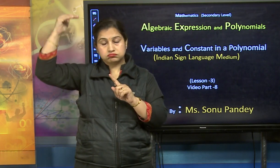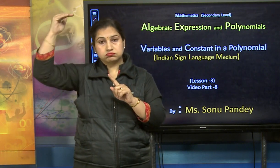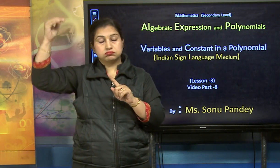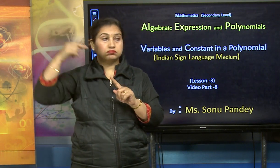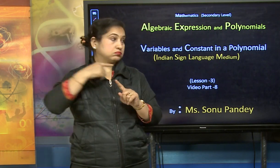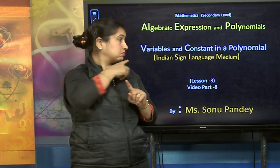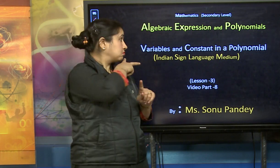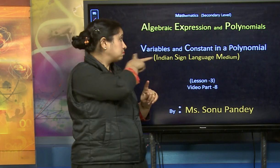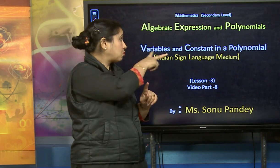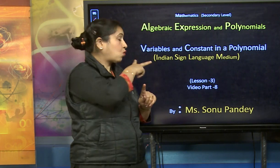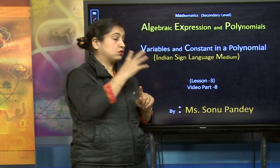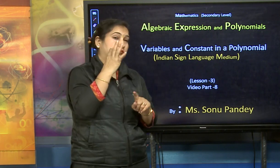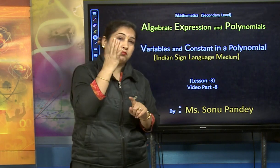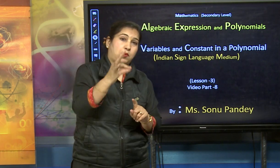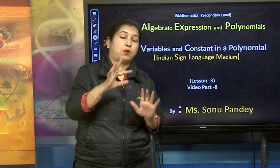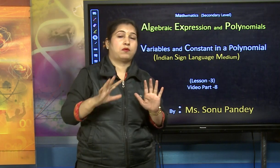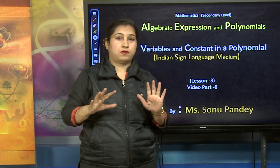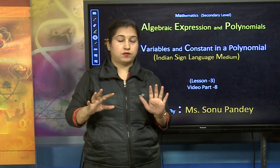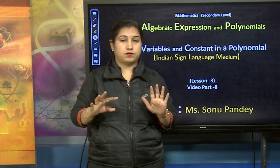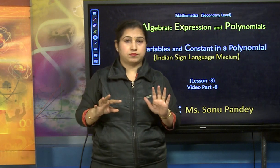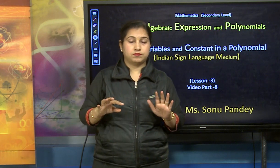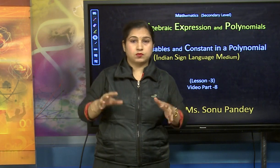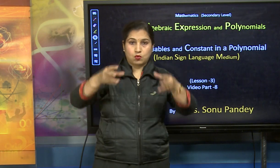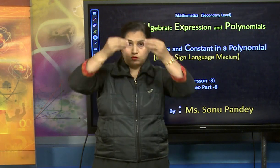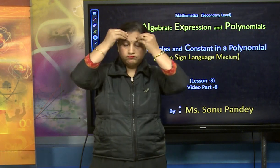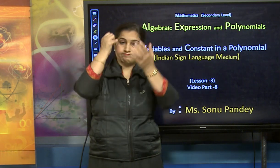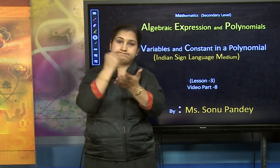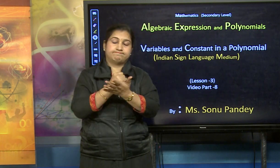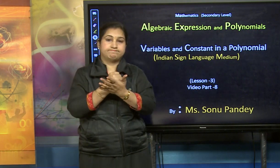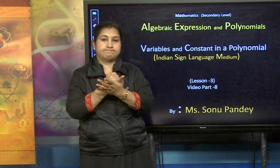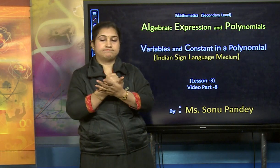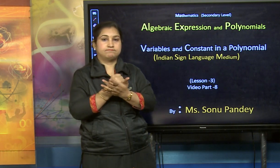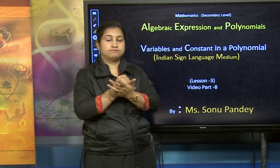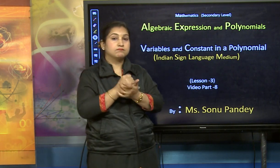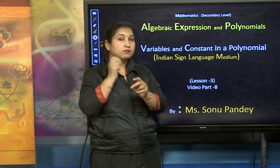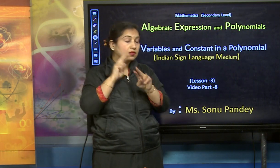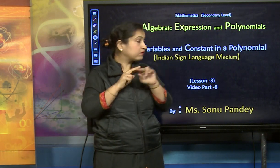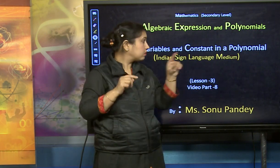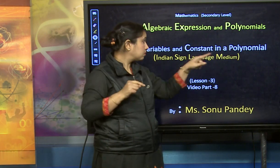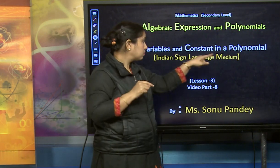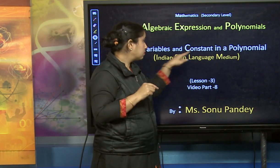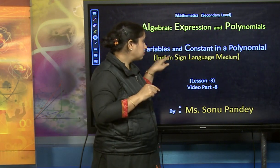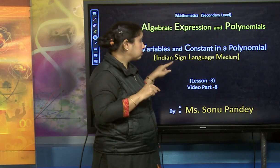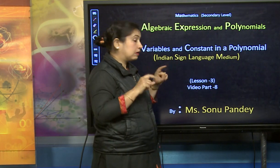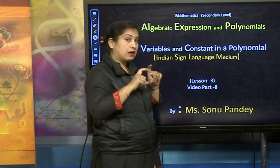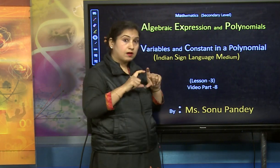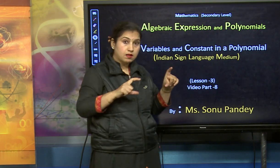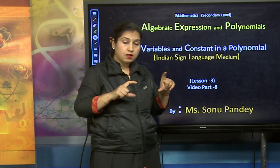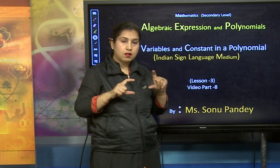ए क्लास इसके लेवल बड़े होंगे तो यह बहुत महत्वपूर्ण हो जाएंगे कि इनको समझना और इनके